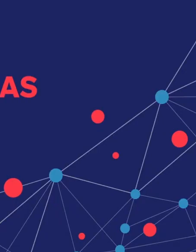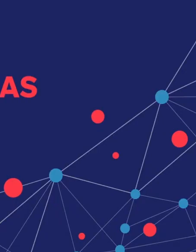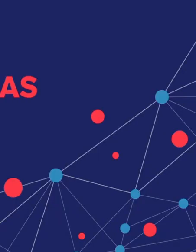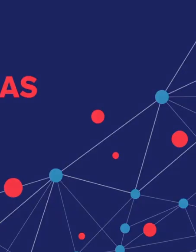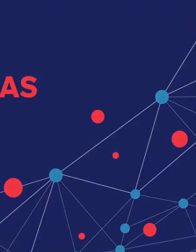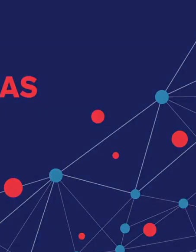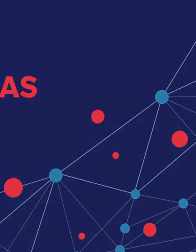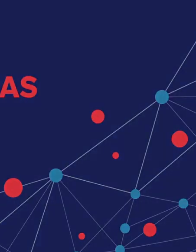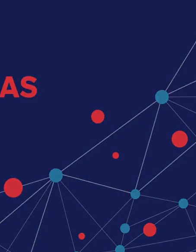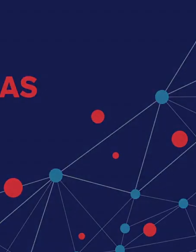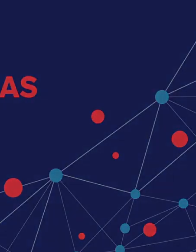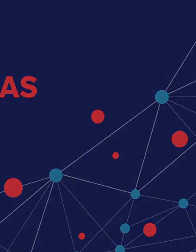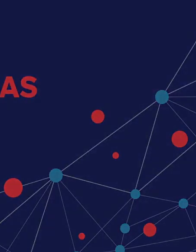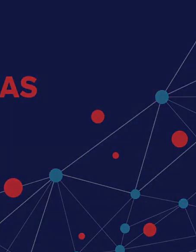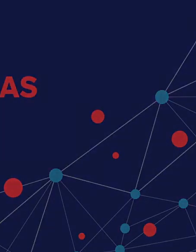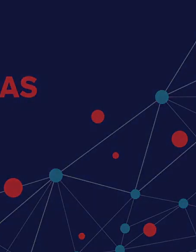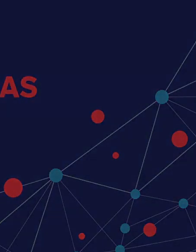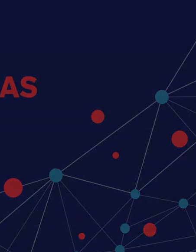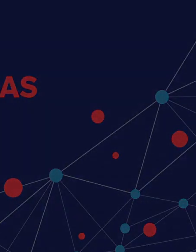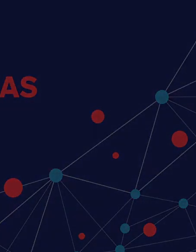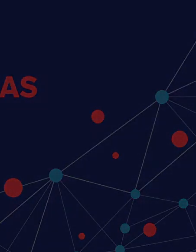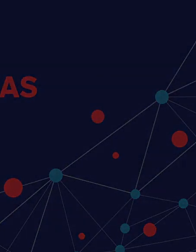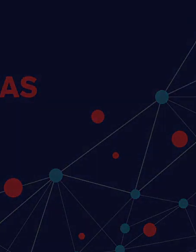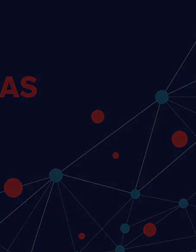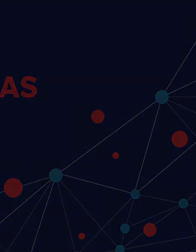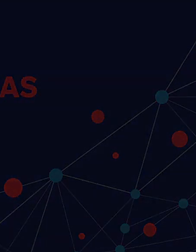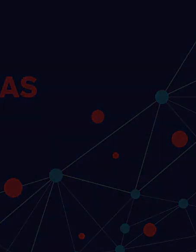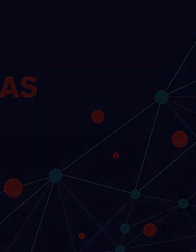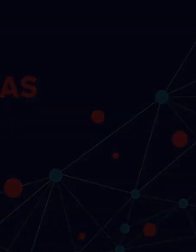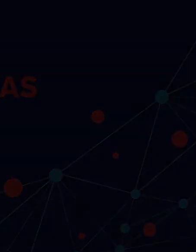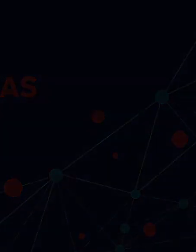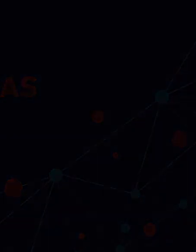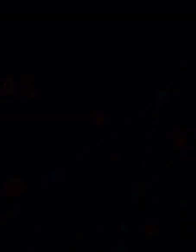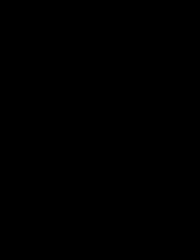para todas las personas que desde la virtualidad nos están acompañando desde la OT.